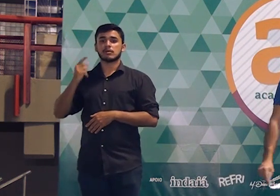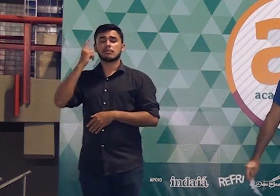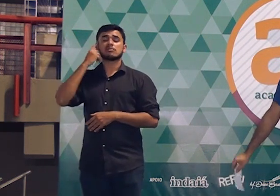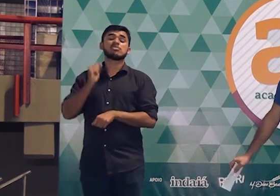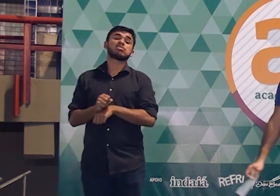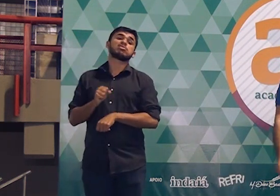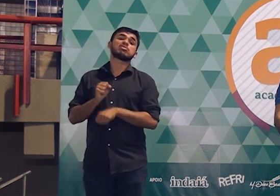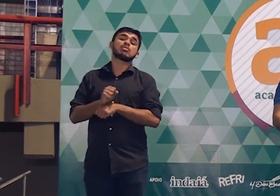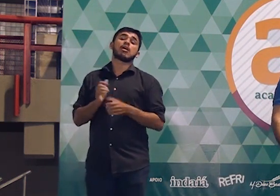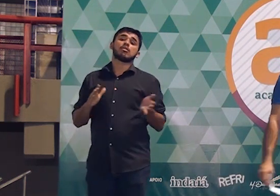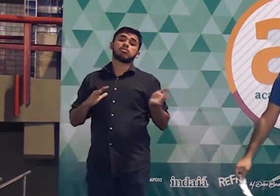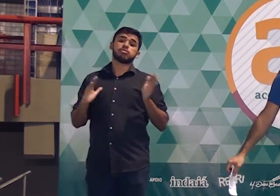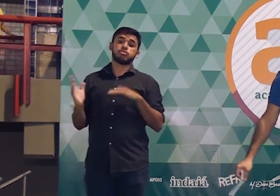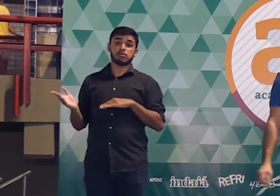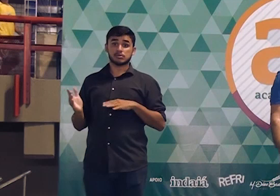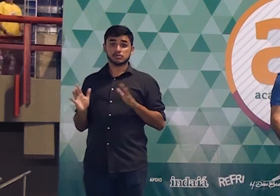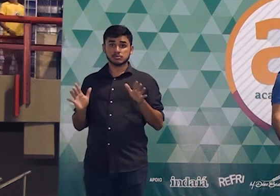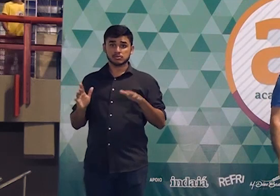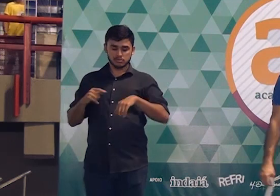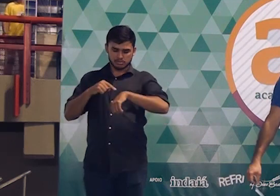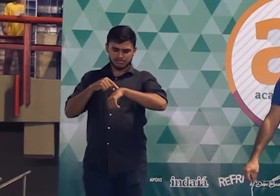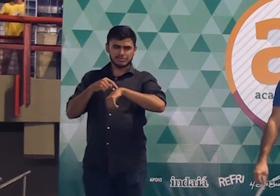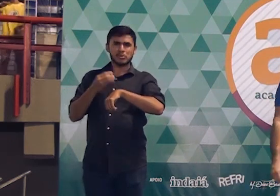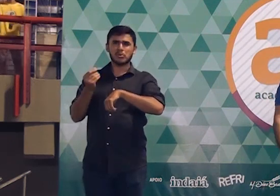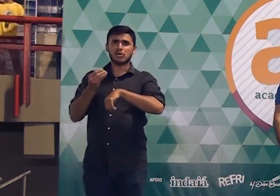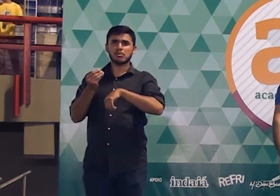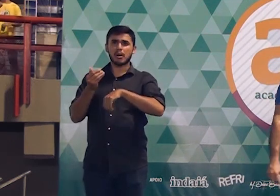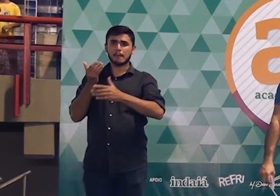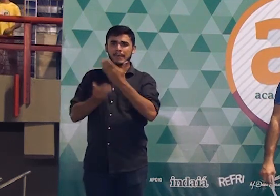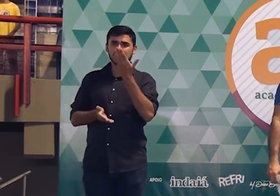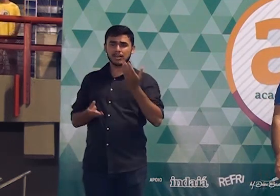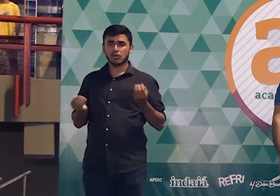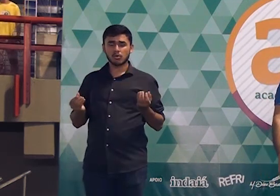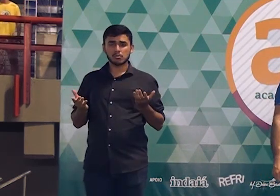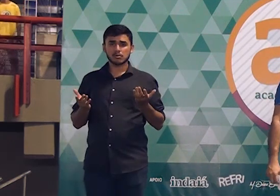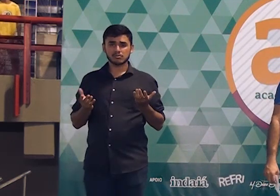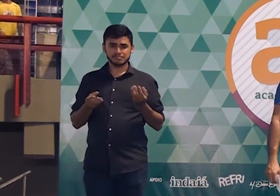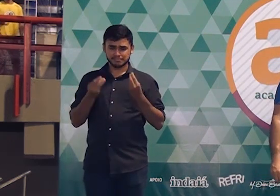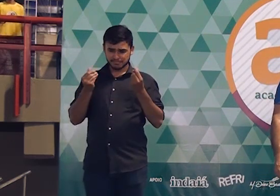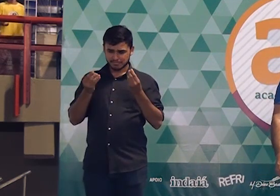uma coisa, como é que eu perco tempo se tempo é abstrato?